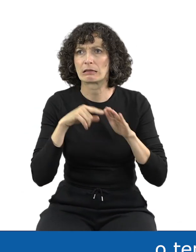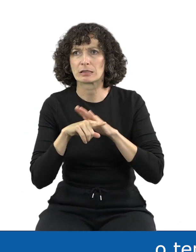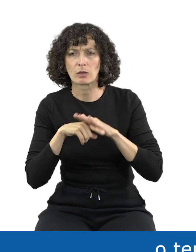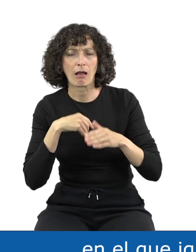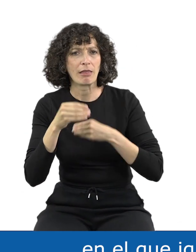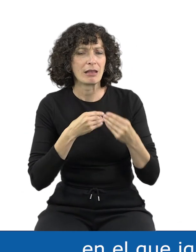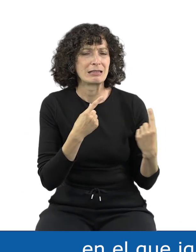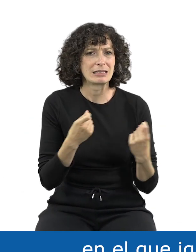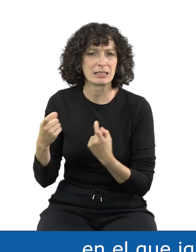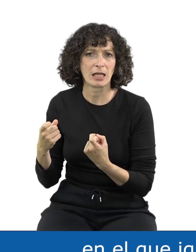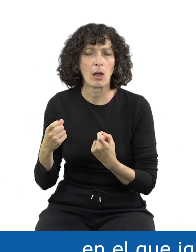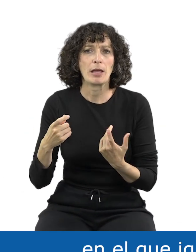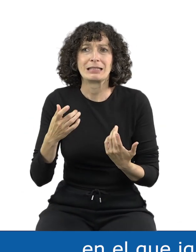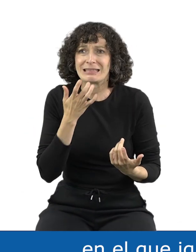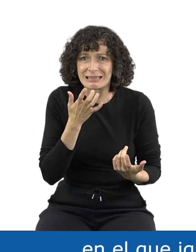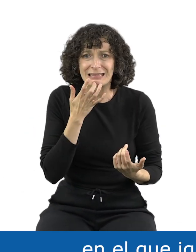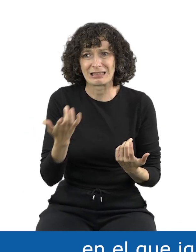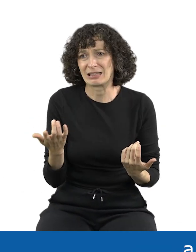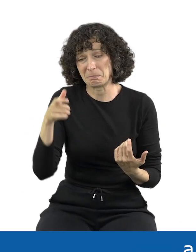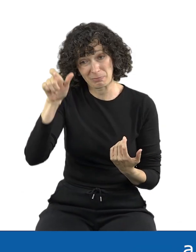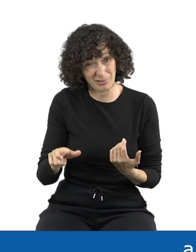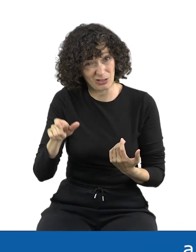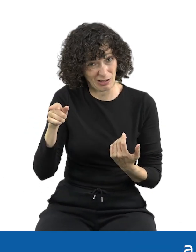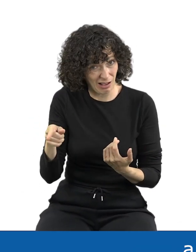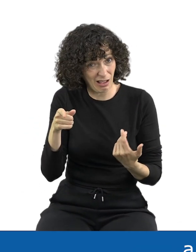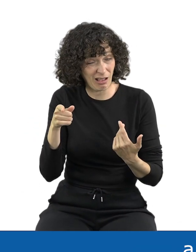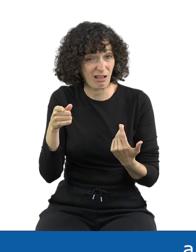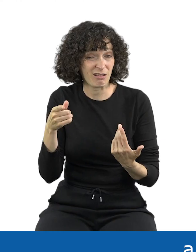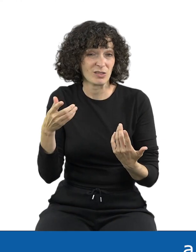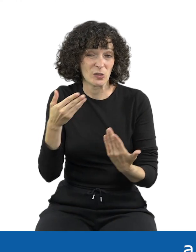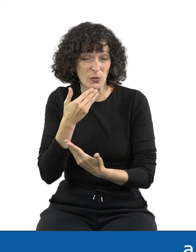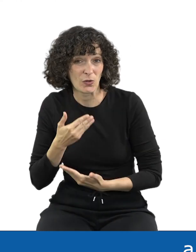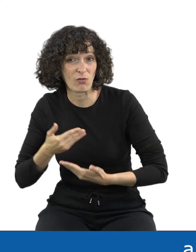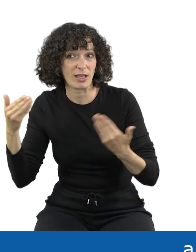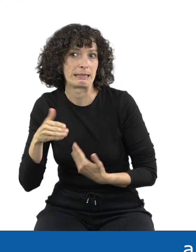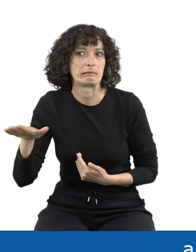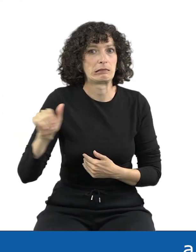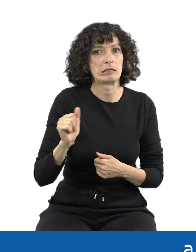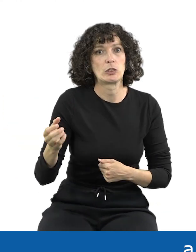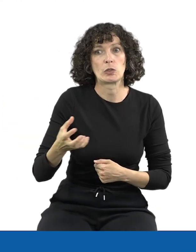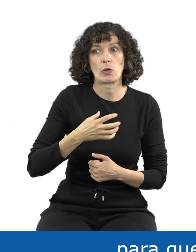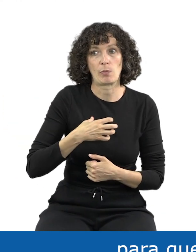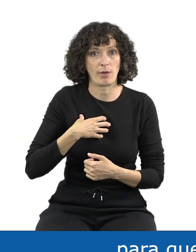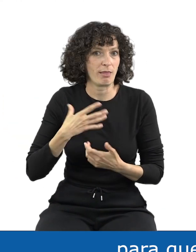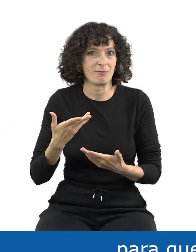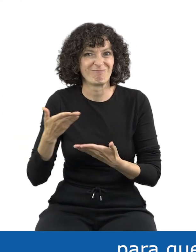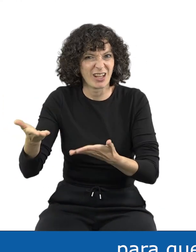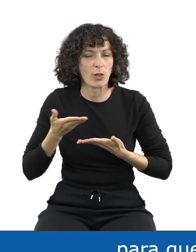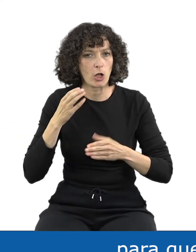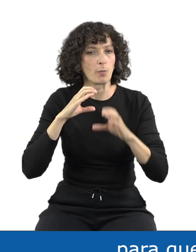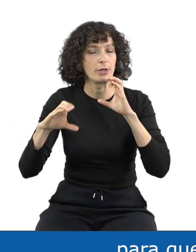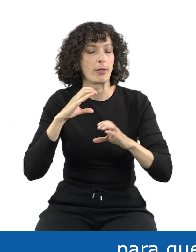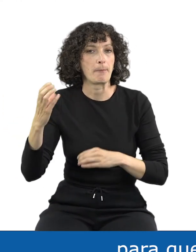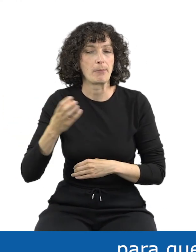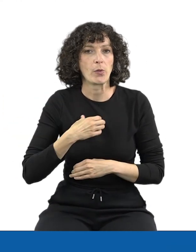otro trámite en el que igual no les daba tiempo a ellos a poder tener a su persona de confianza para que pudiera ayudarles